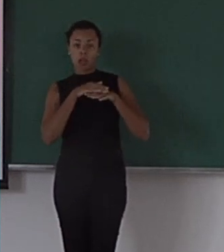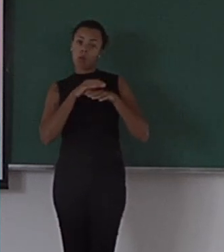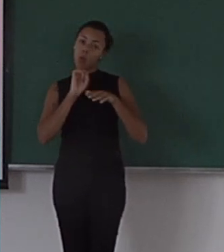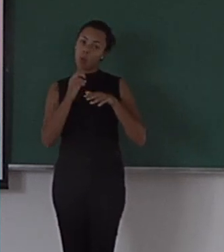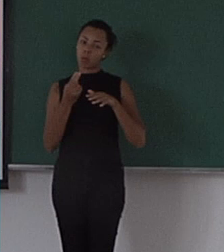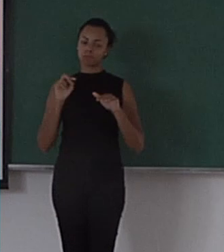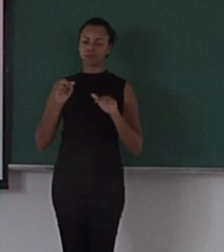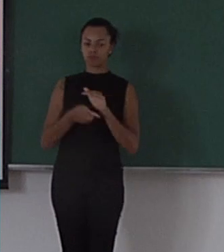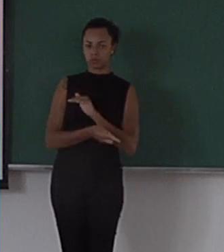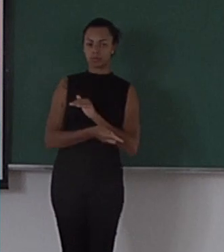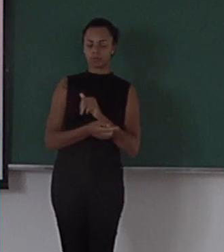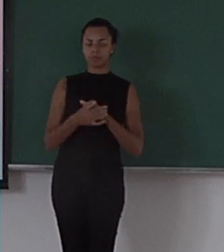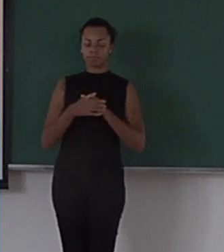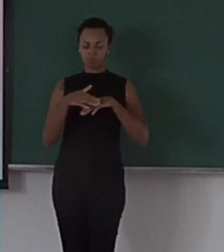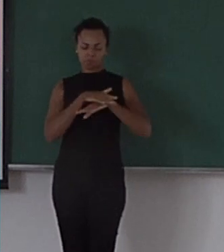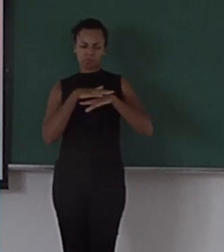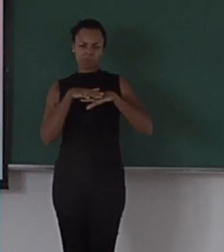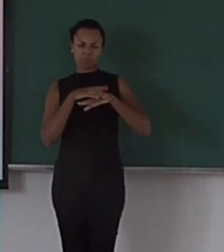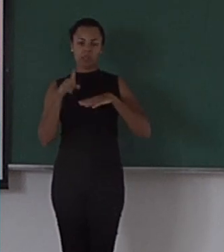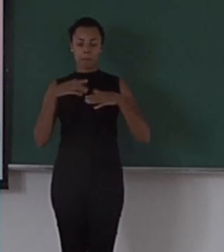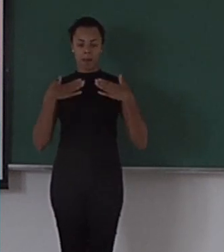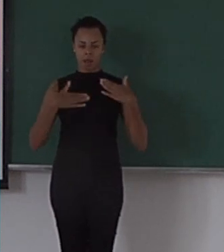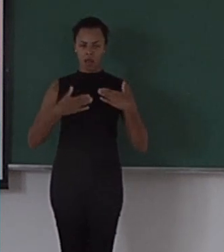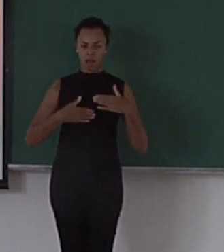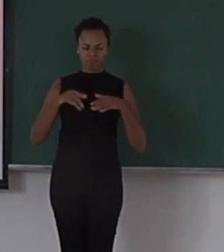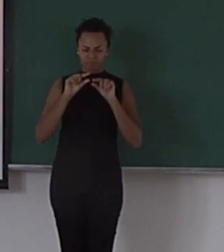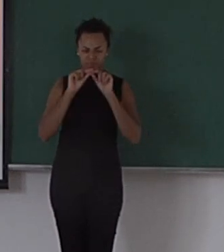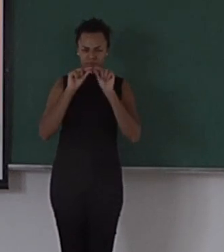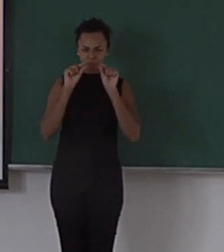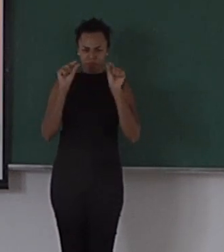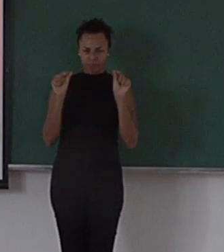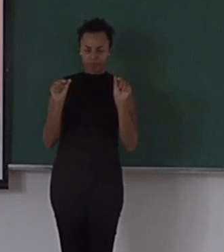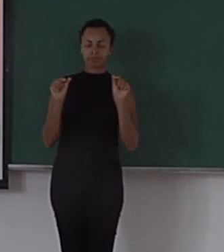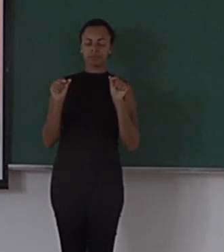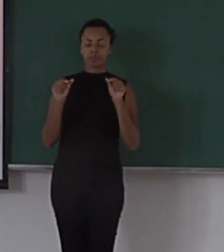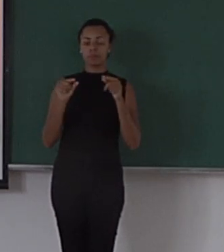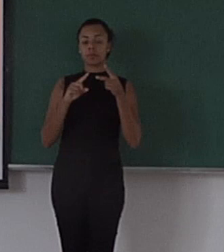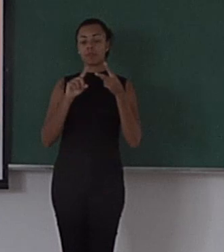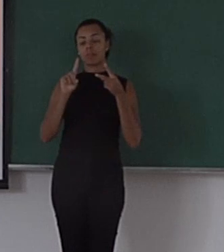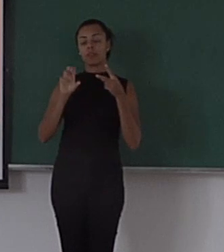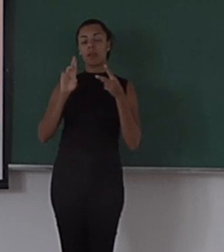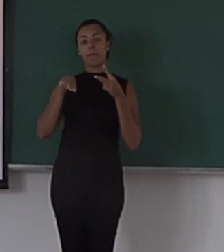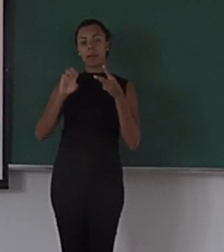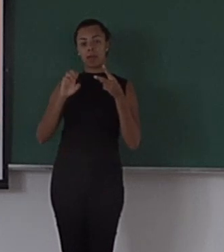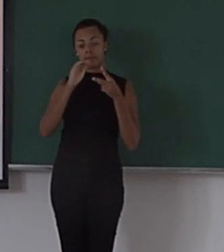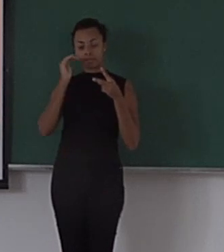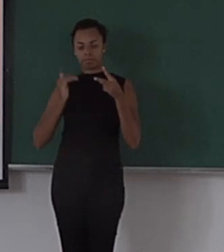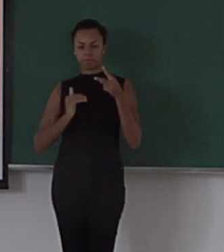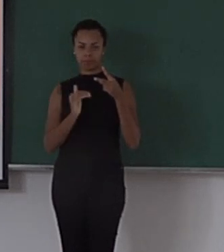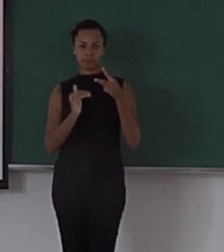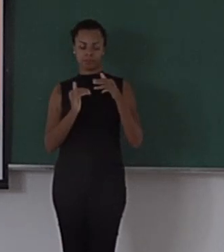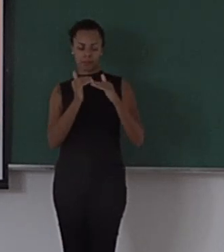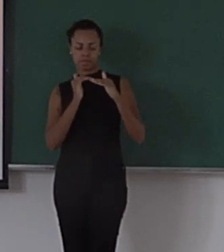A superficial, ela vai atingir a epiderme, que é a camada bem superficial da pele, e a derme, que é a camada mais para baixo